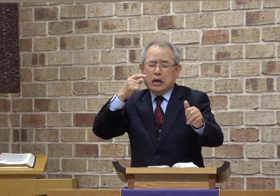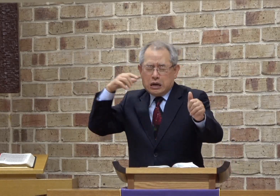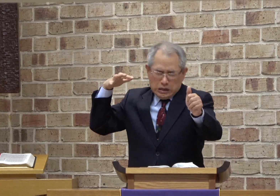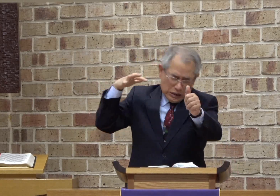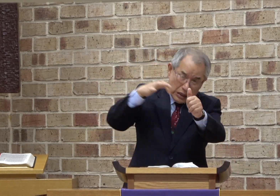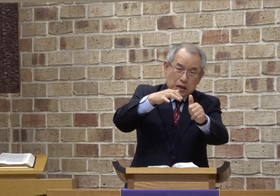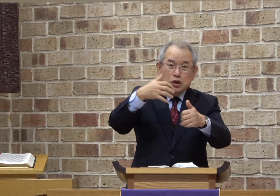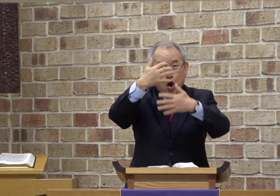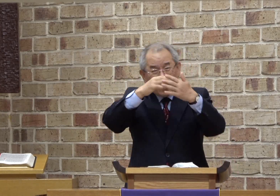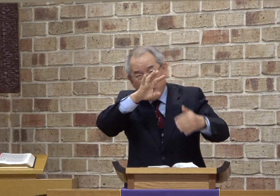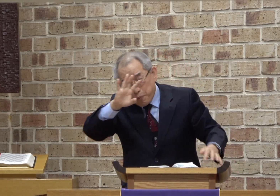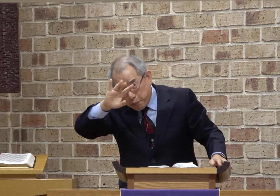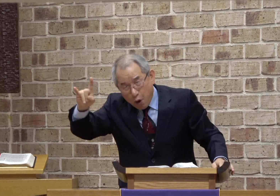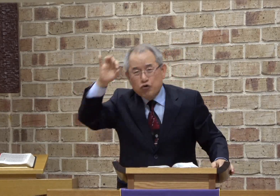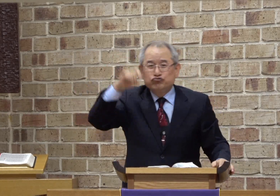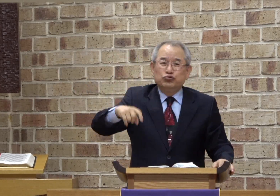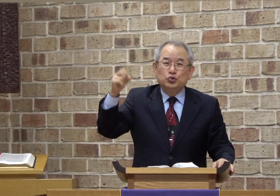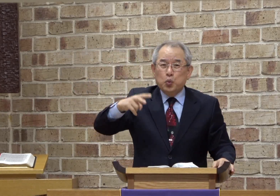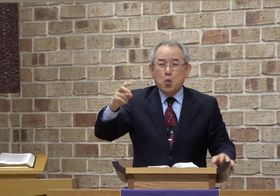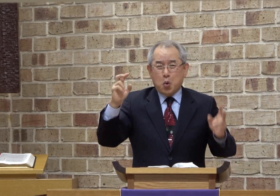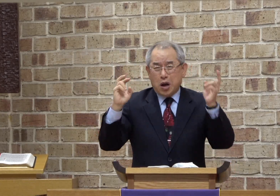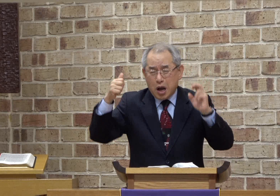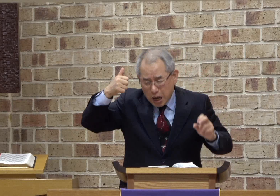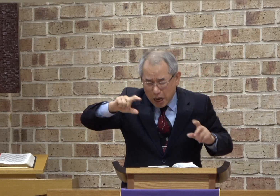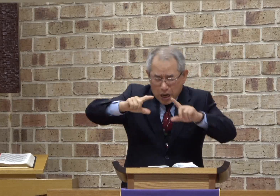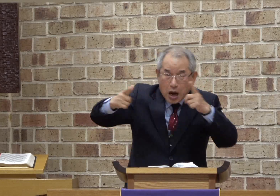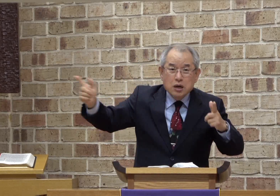예수를 믿기만 하면 된다라고 말씀하십니다. 그것이 구원의 은혜입니다.